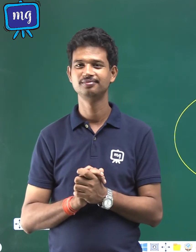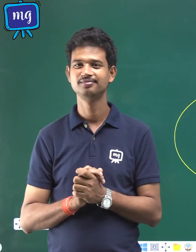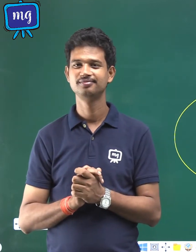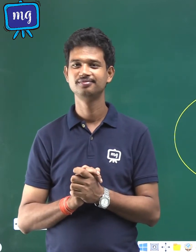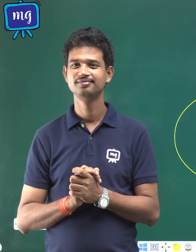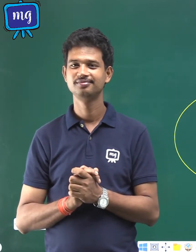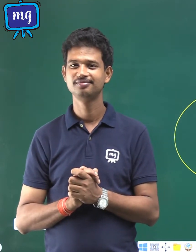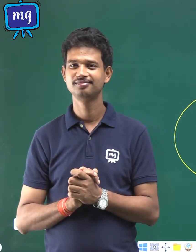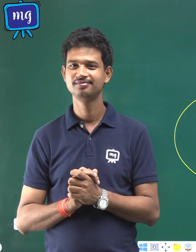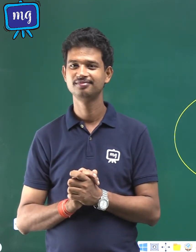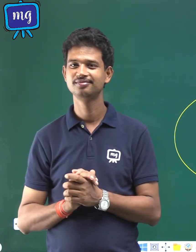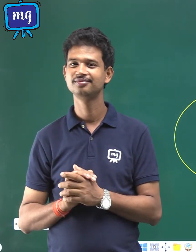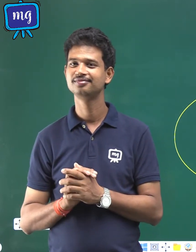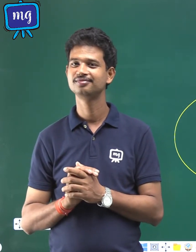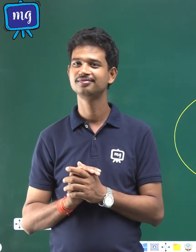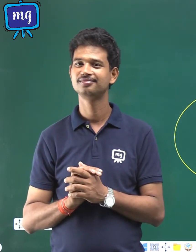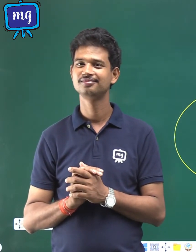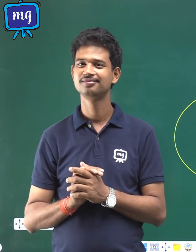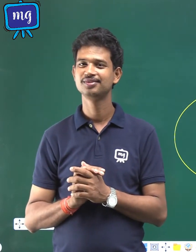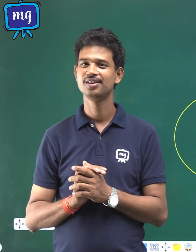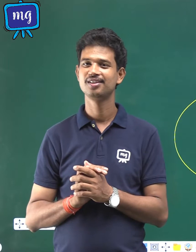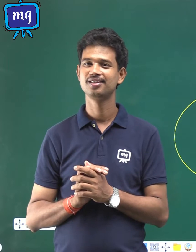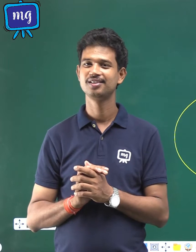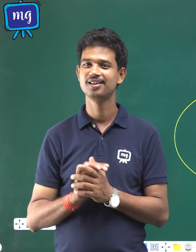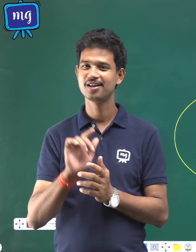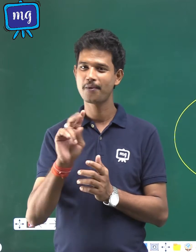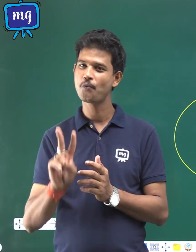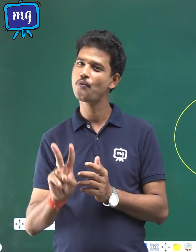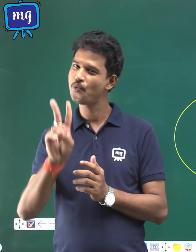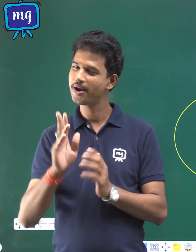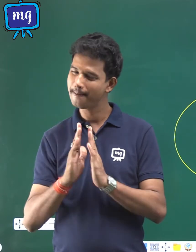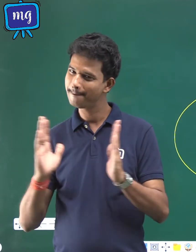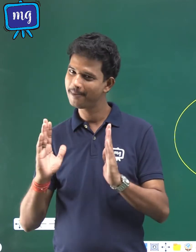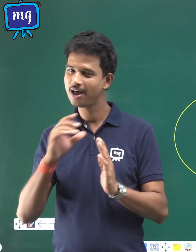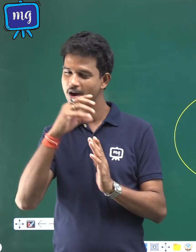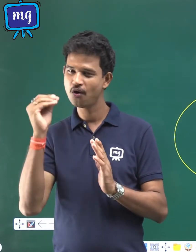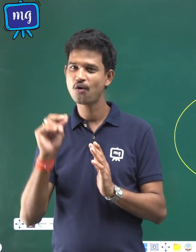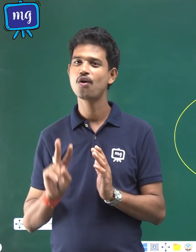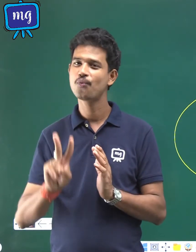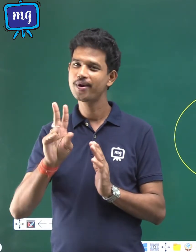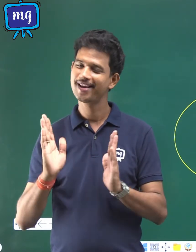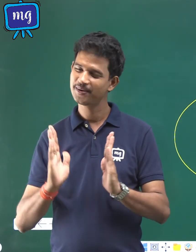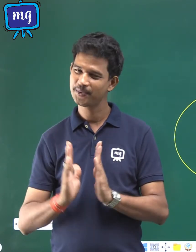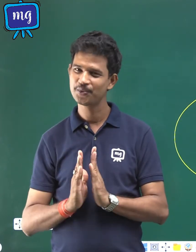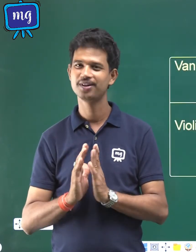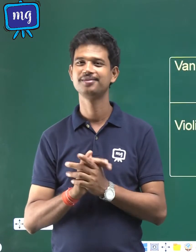This is capital V and this is small v. Clear?